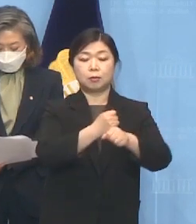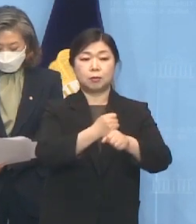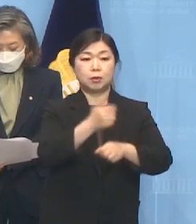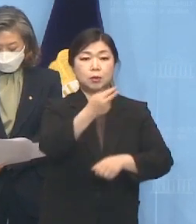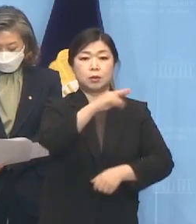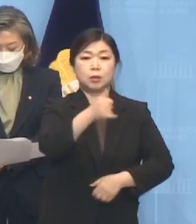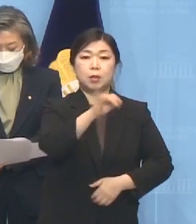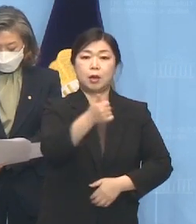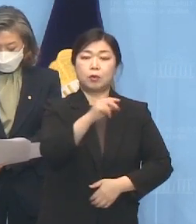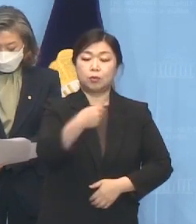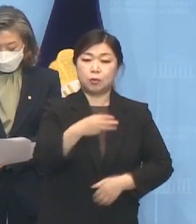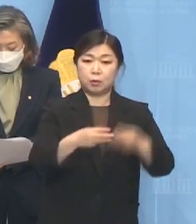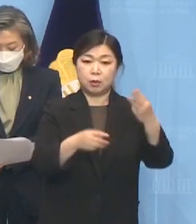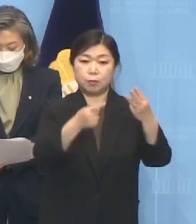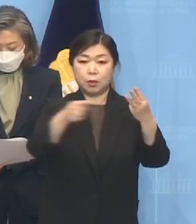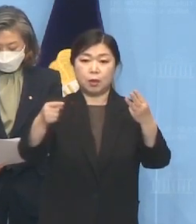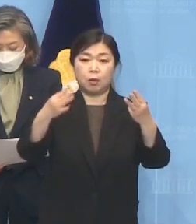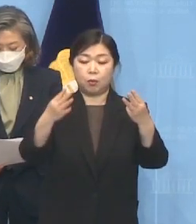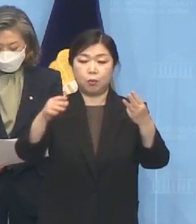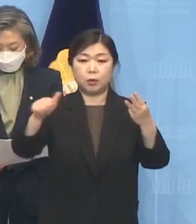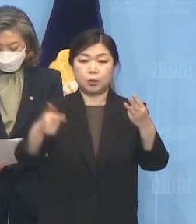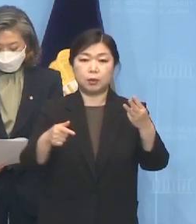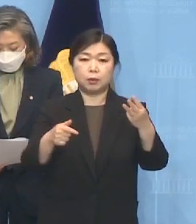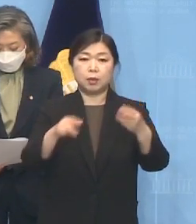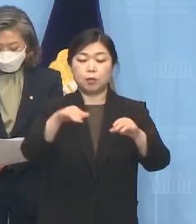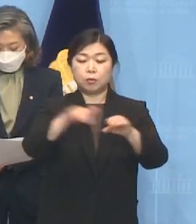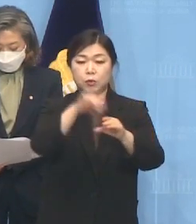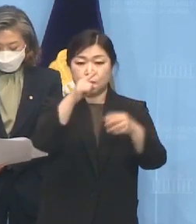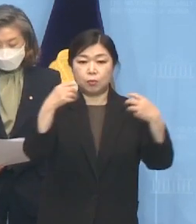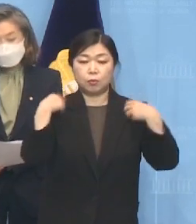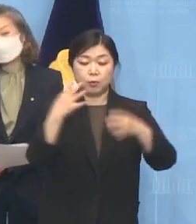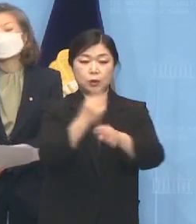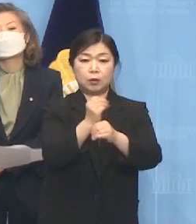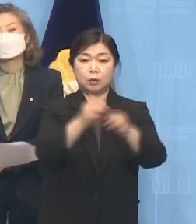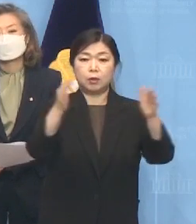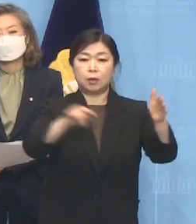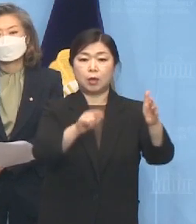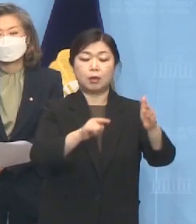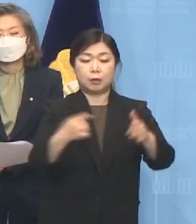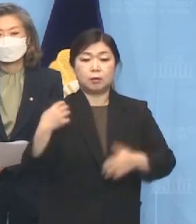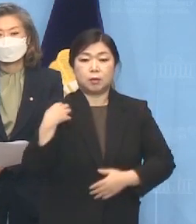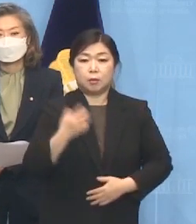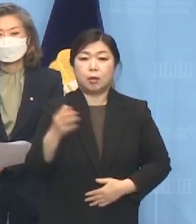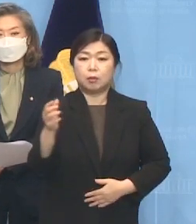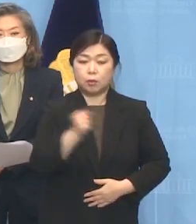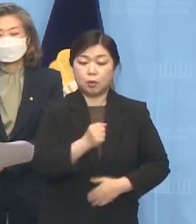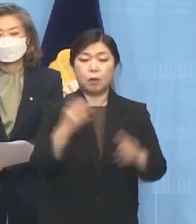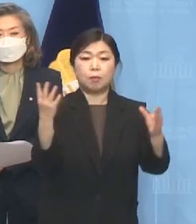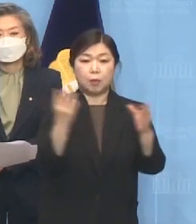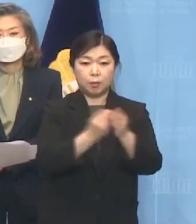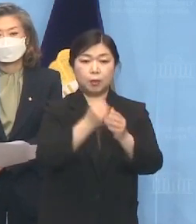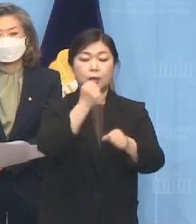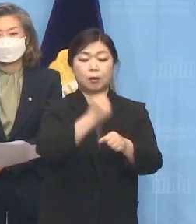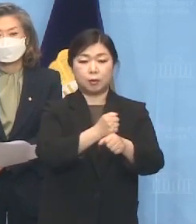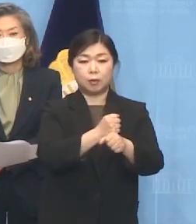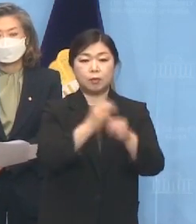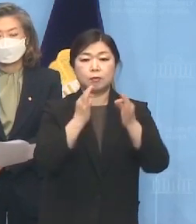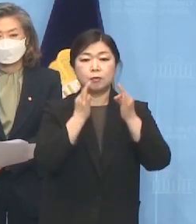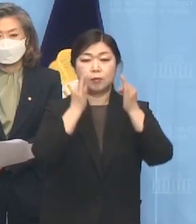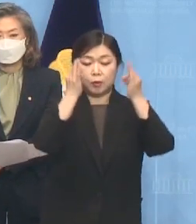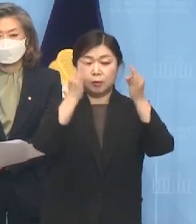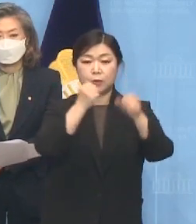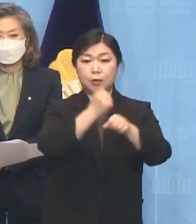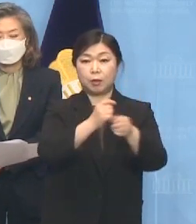신 않을 3 4 5 기 사업을 문재인 정부 인기도 책임 있게 마무리 하도록 최선을